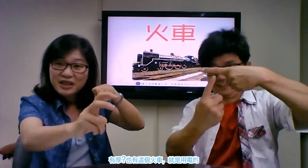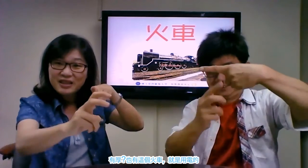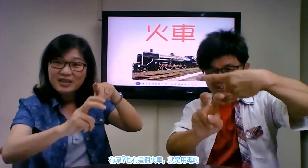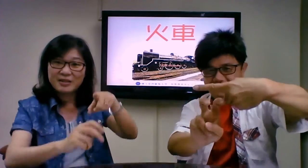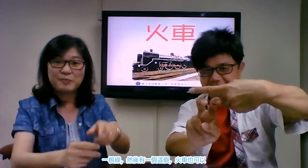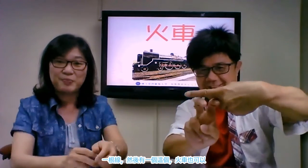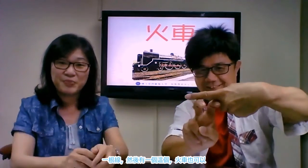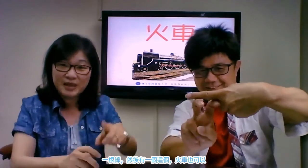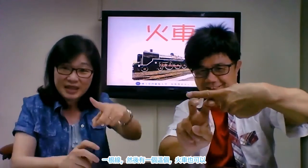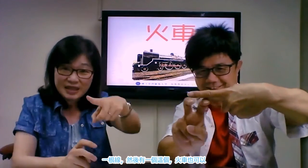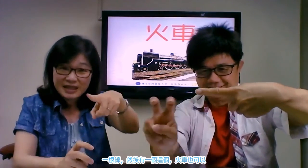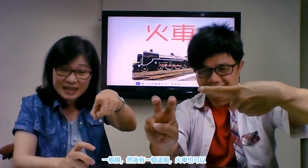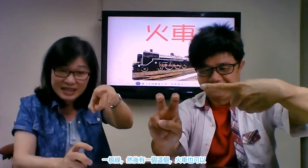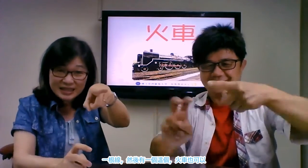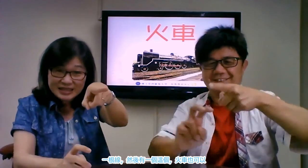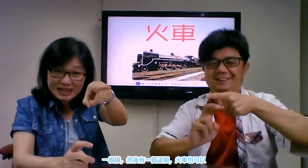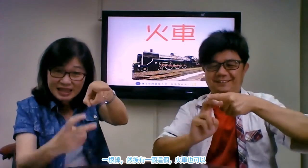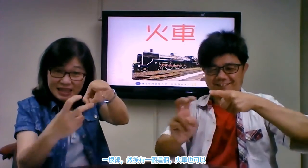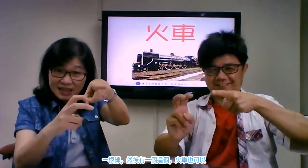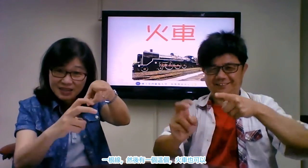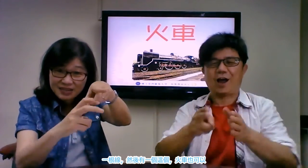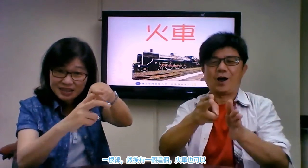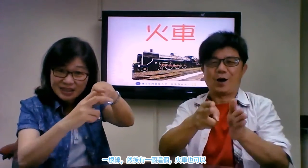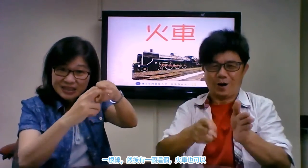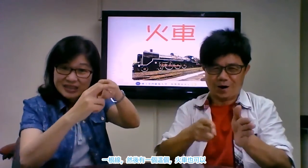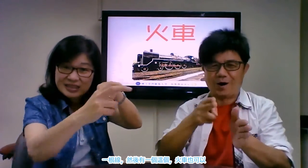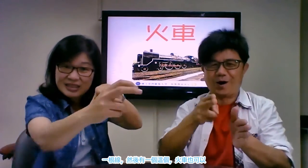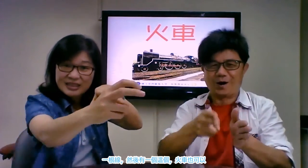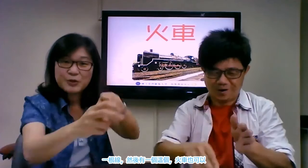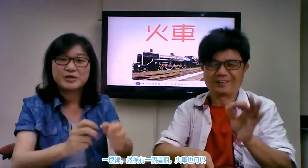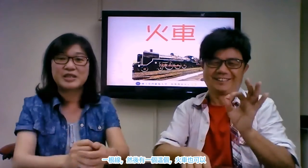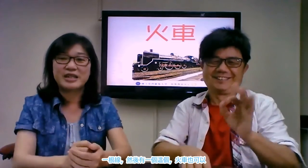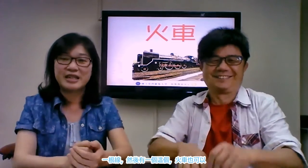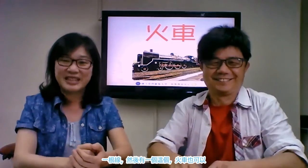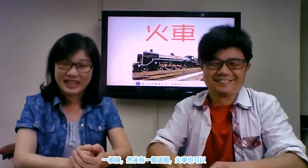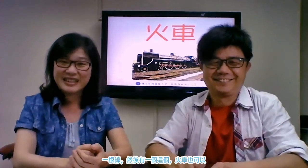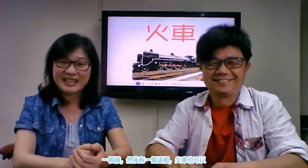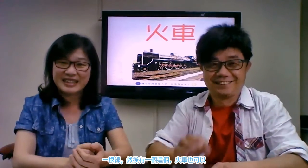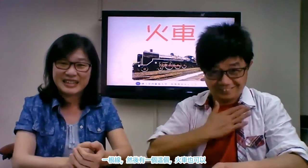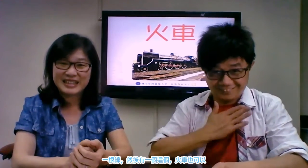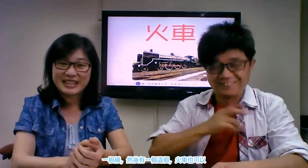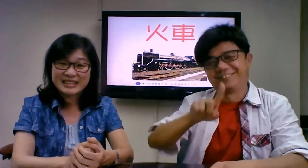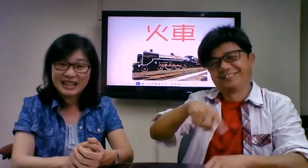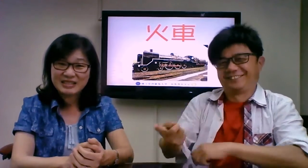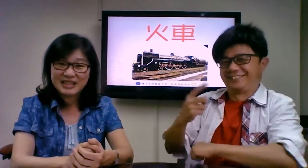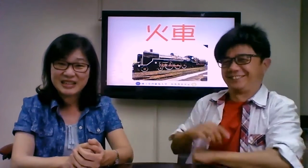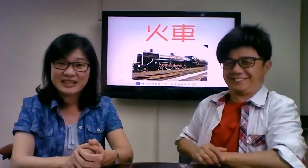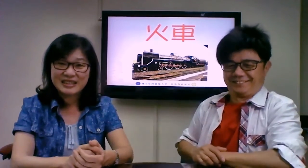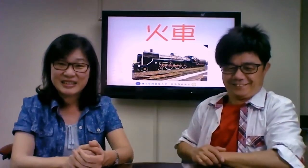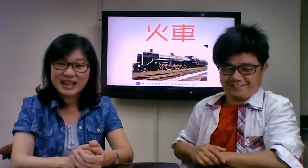的，一根线，然后有一个这个哈，火车也可以了解哦。下一个